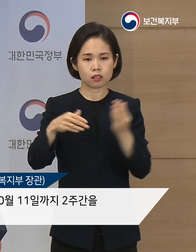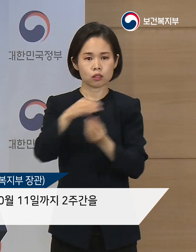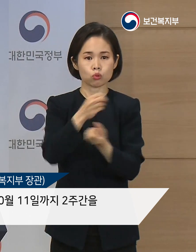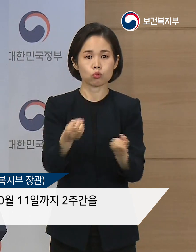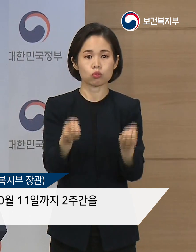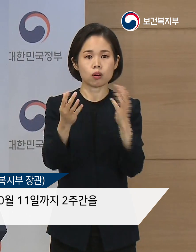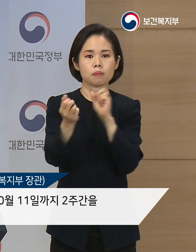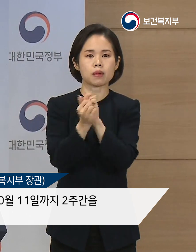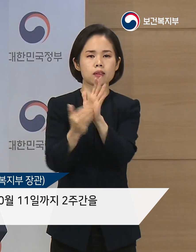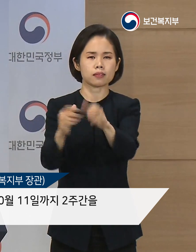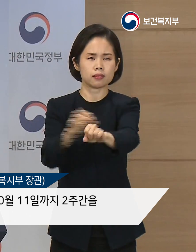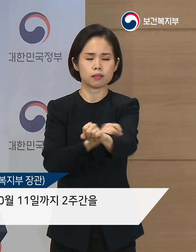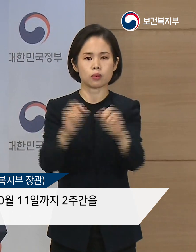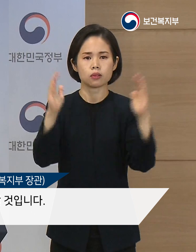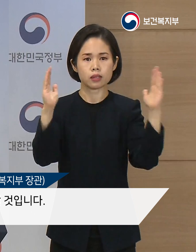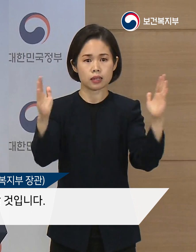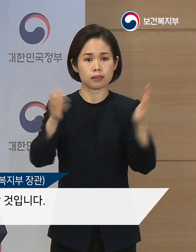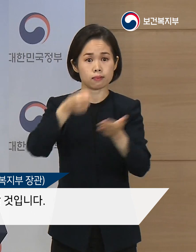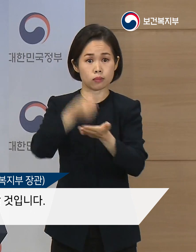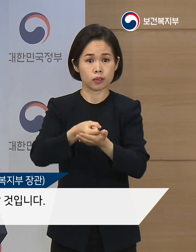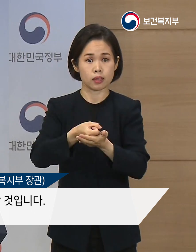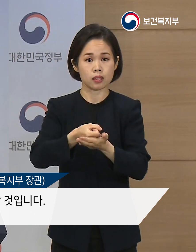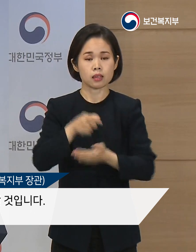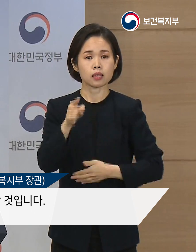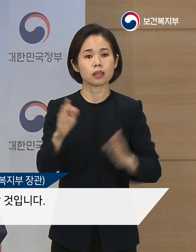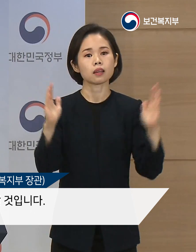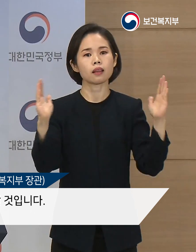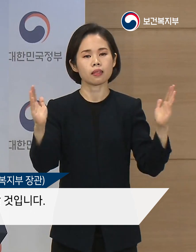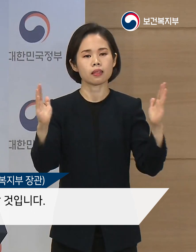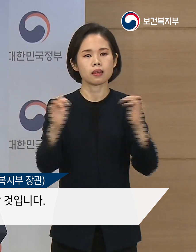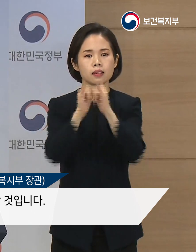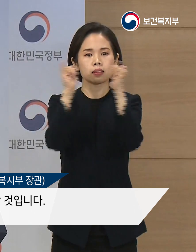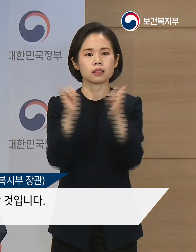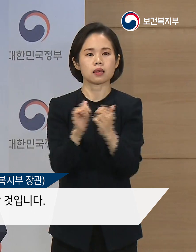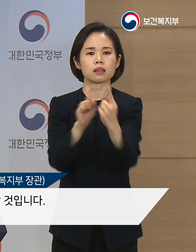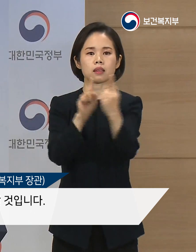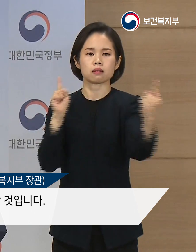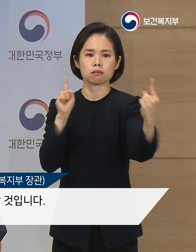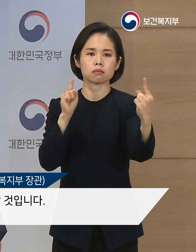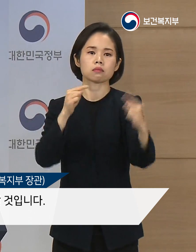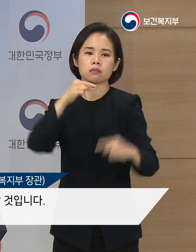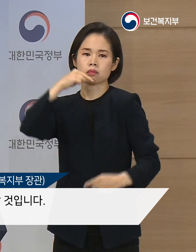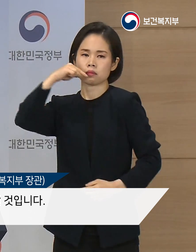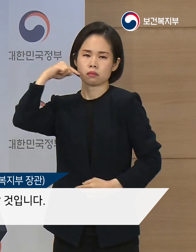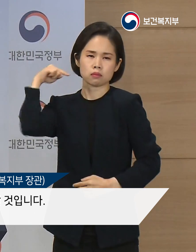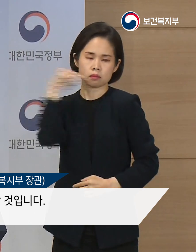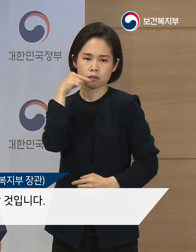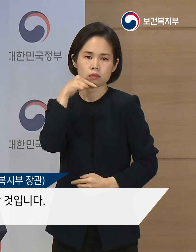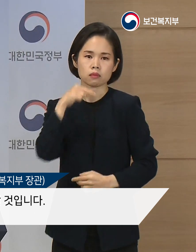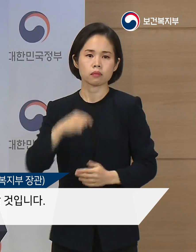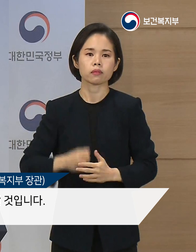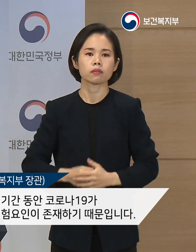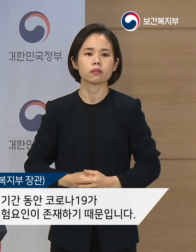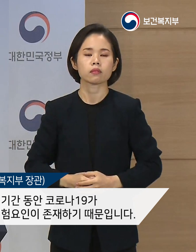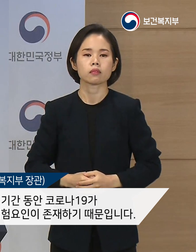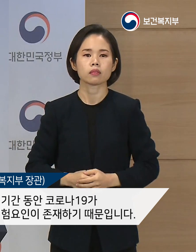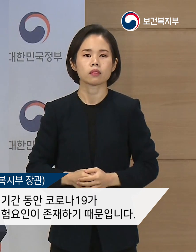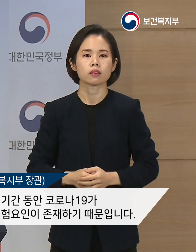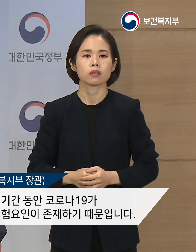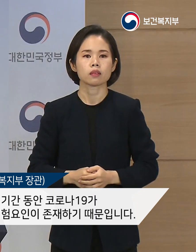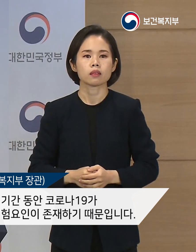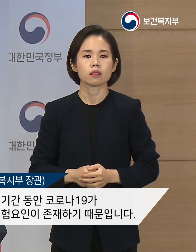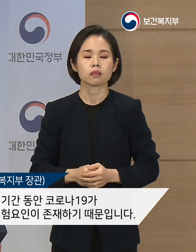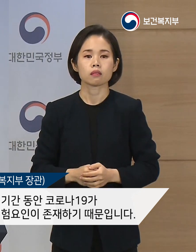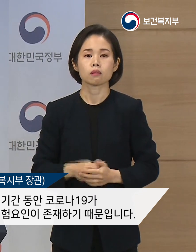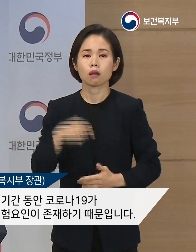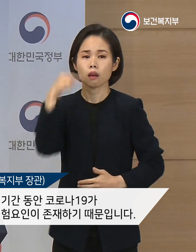추석 특별 방역기간으로 지정하고 이 기간 동안 사회적 거리두기를 강화할 것입니다.